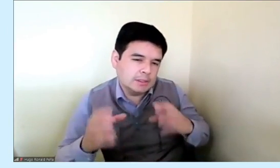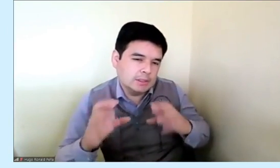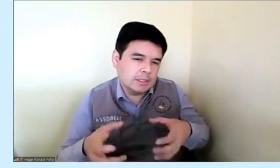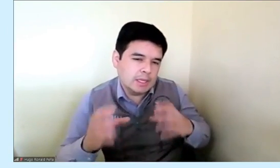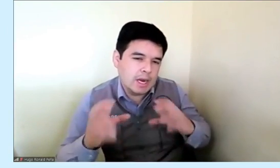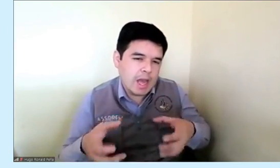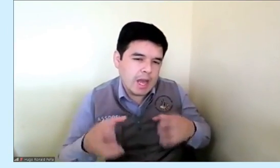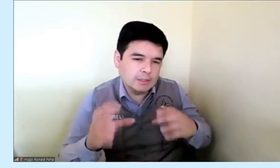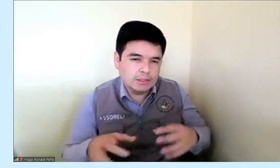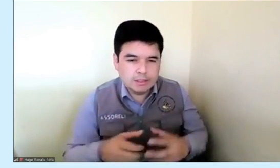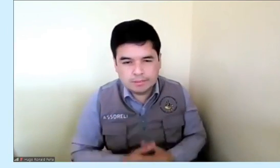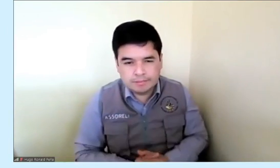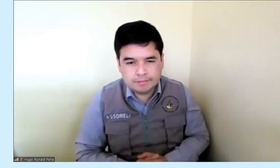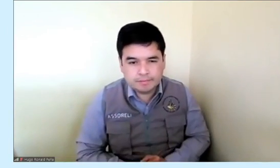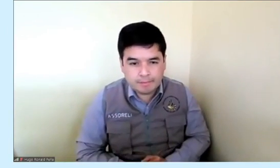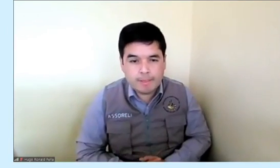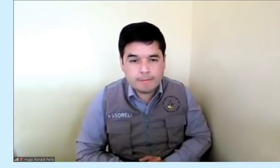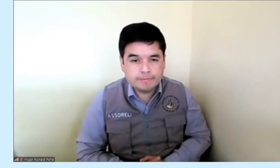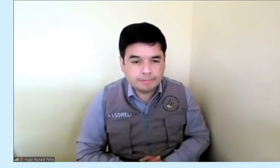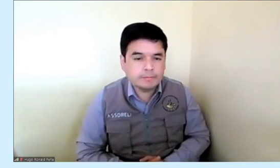las clases.